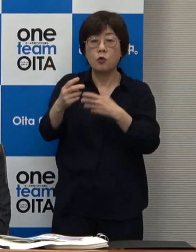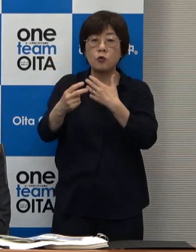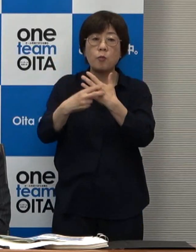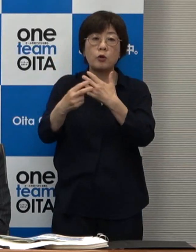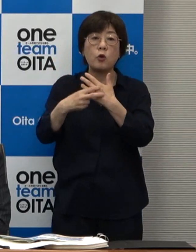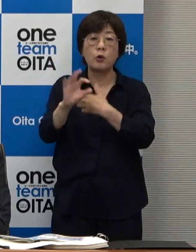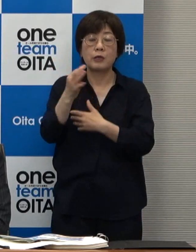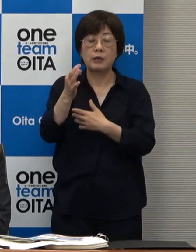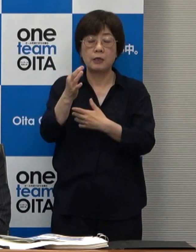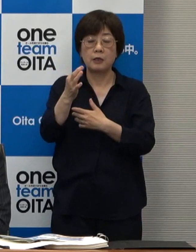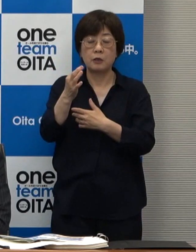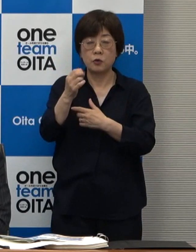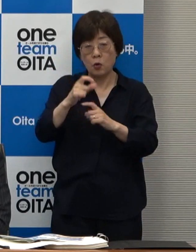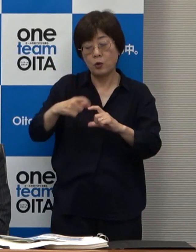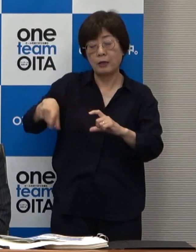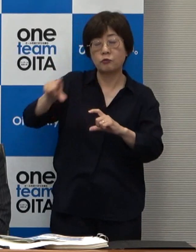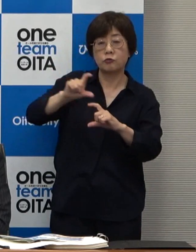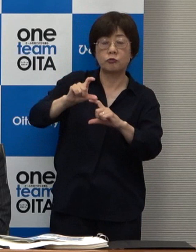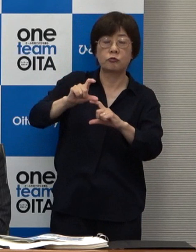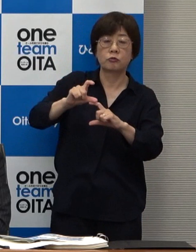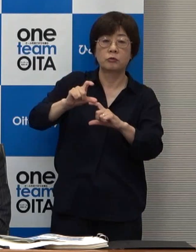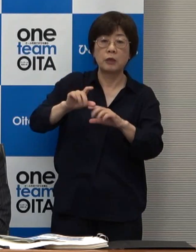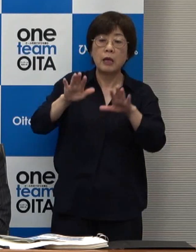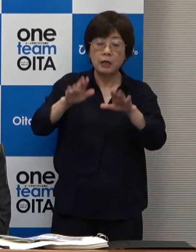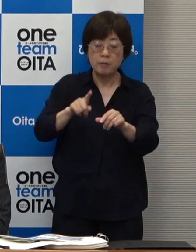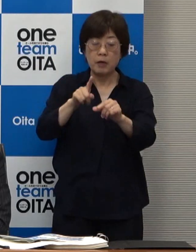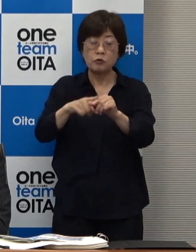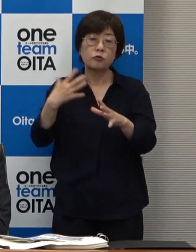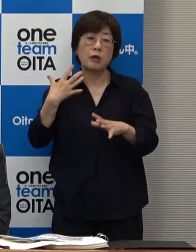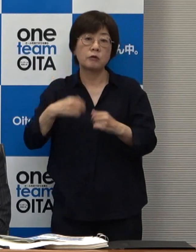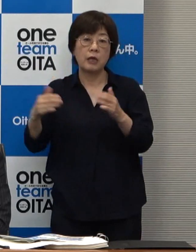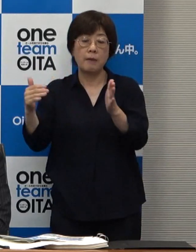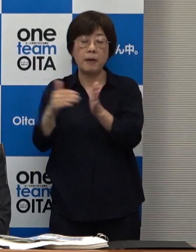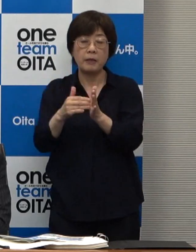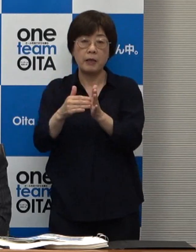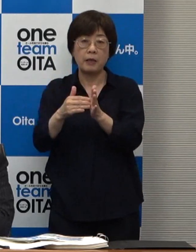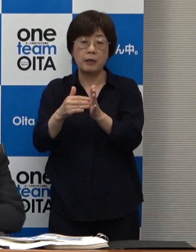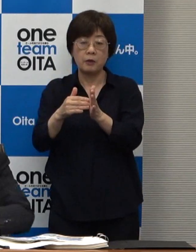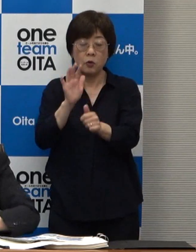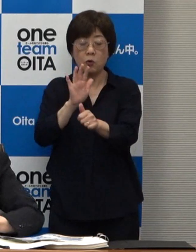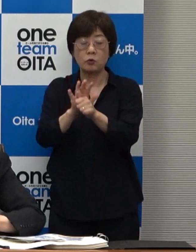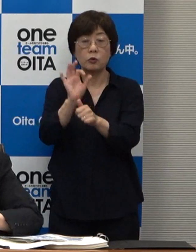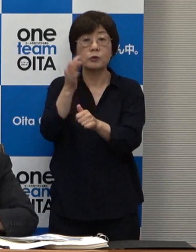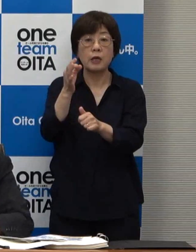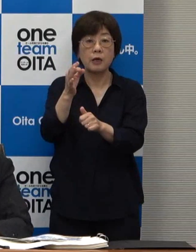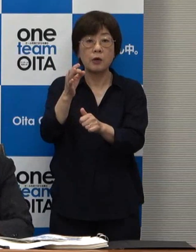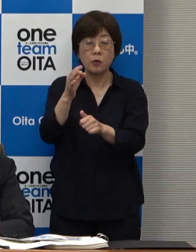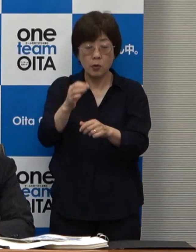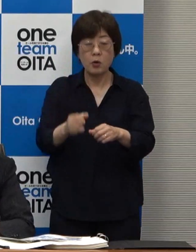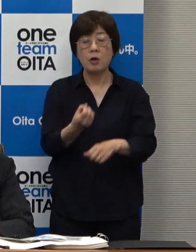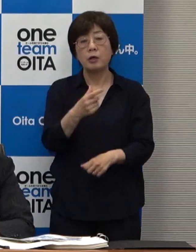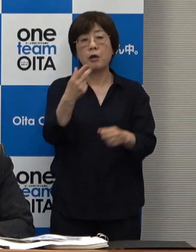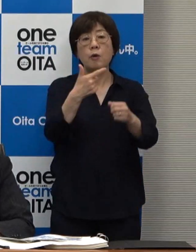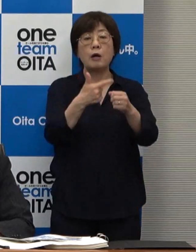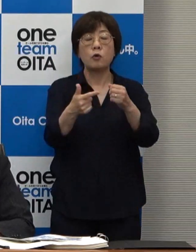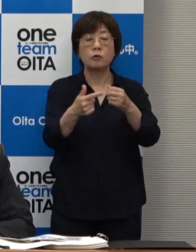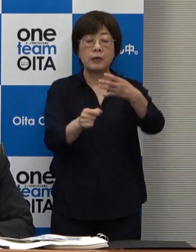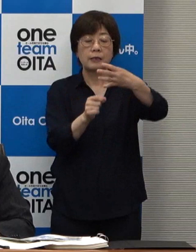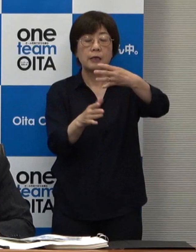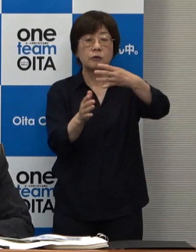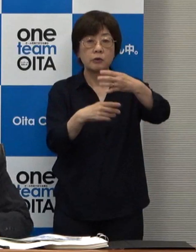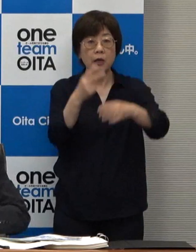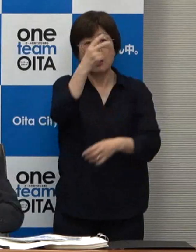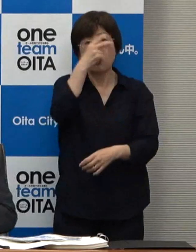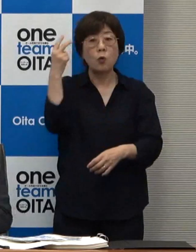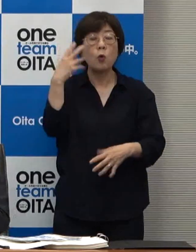事業の拡充で、現在中学生までを対象としております助成範囲を令和6年4月から高校生まで